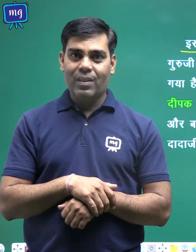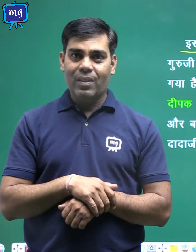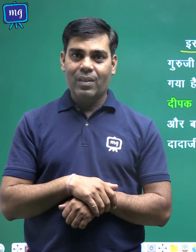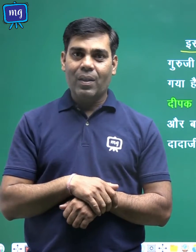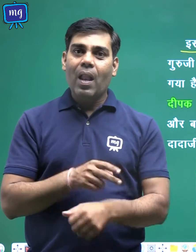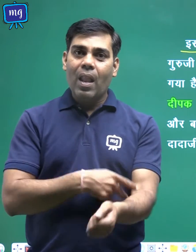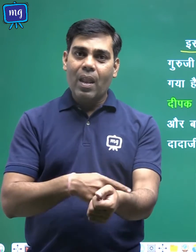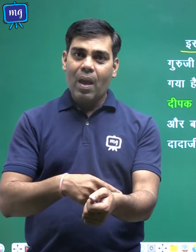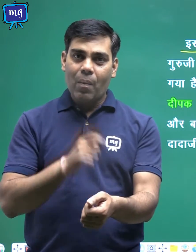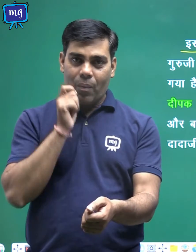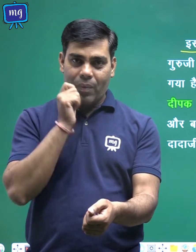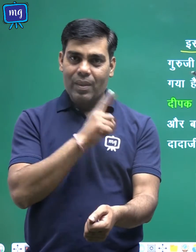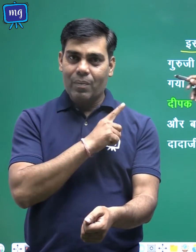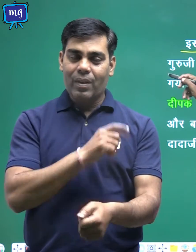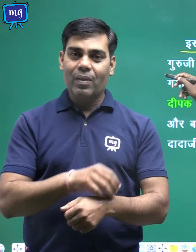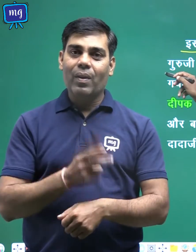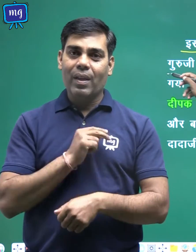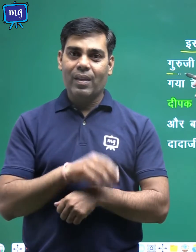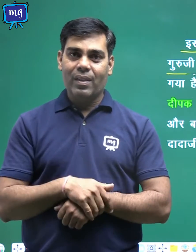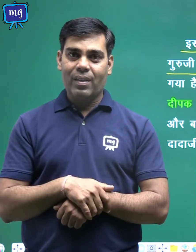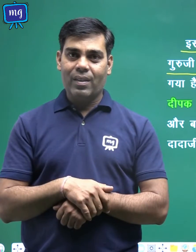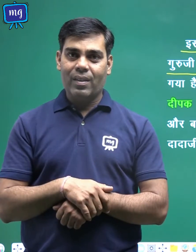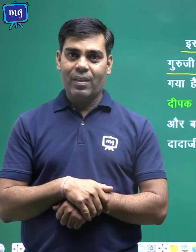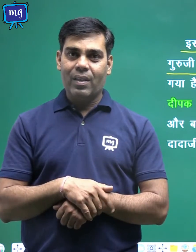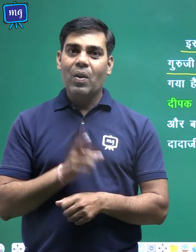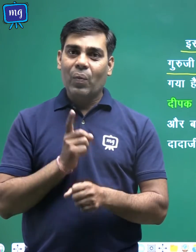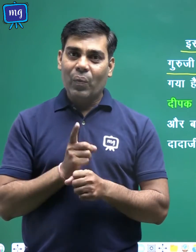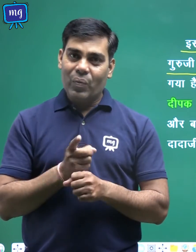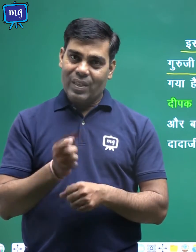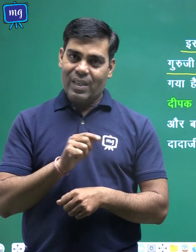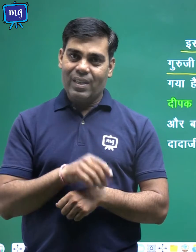दीपक व गुरुजी की